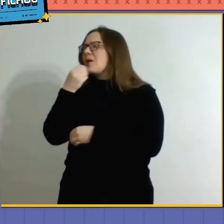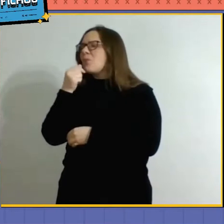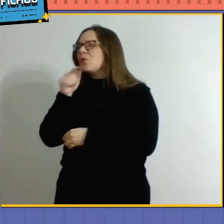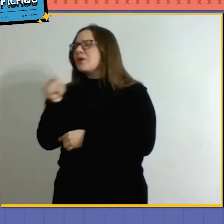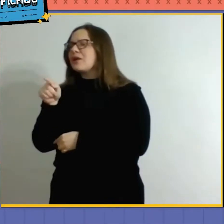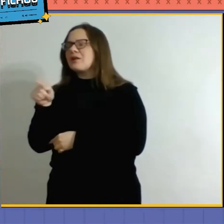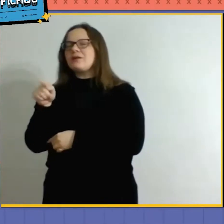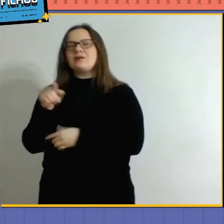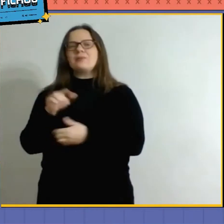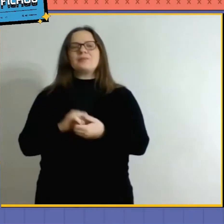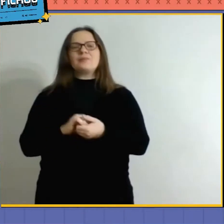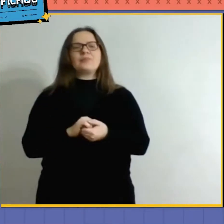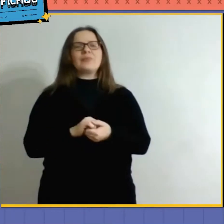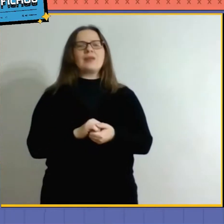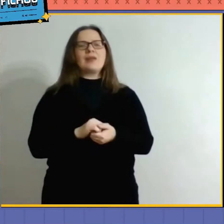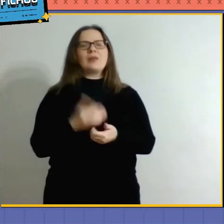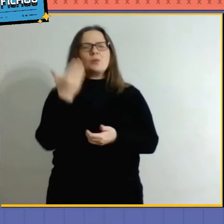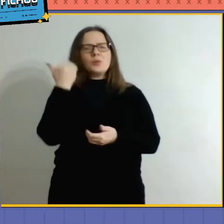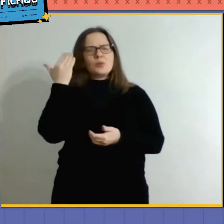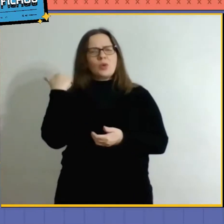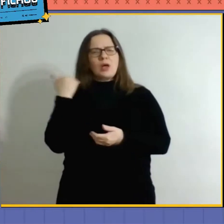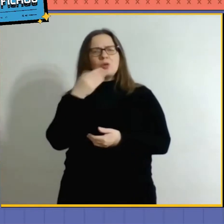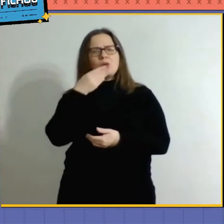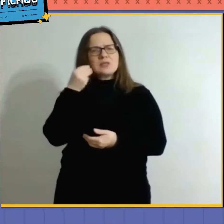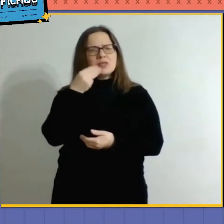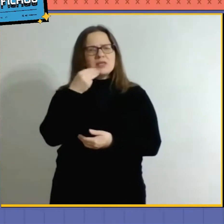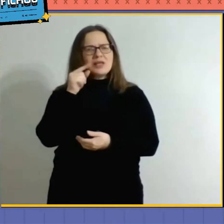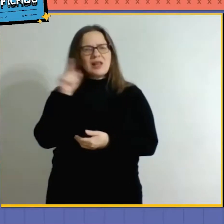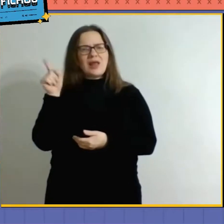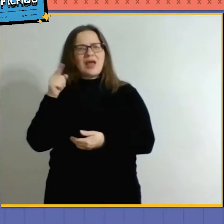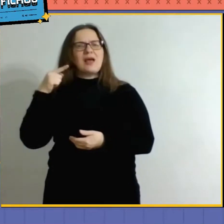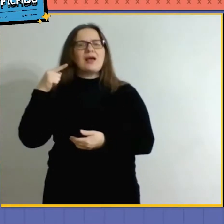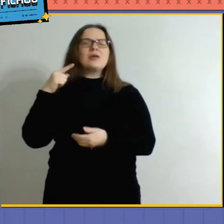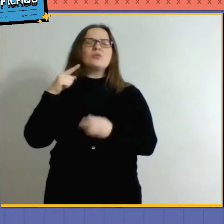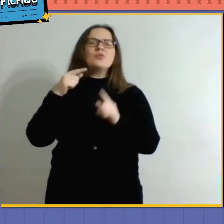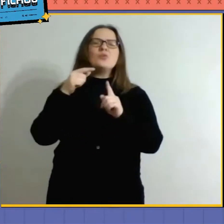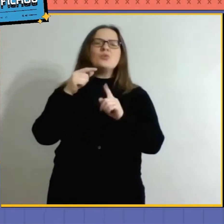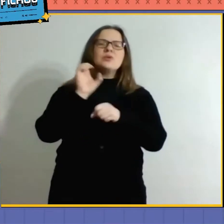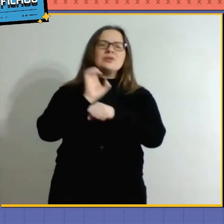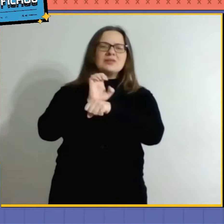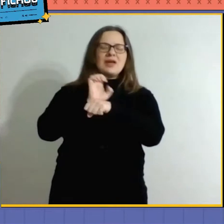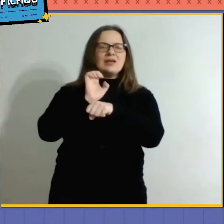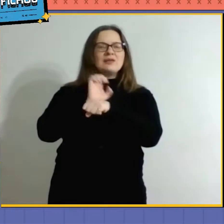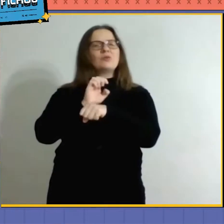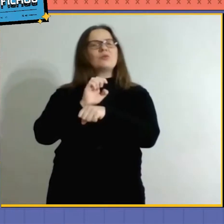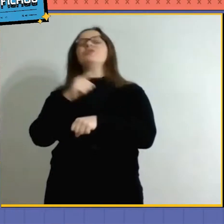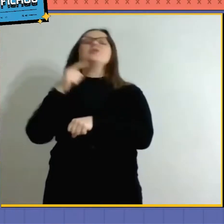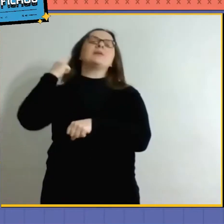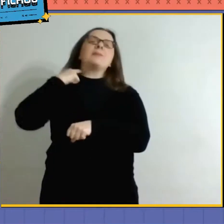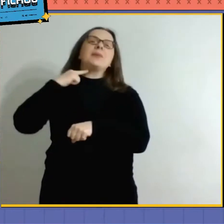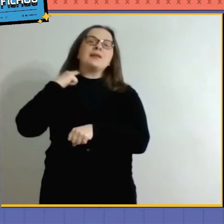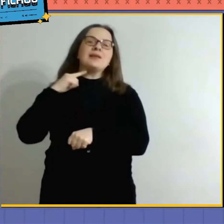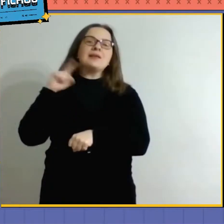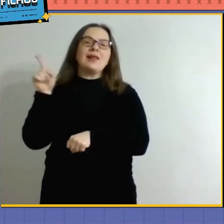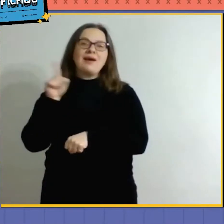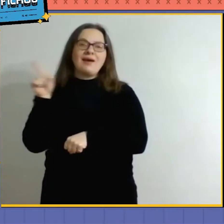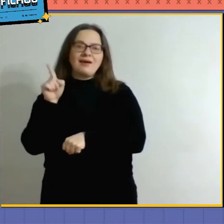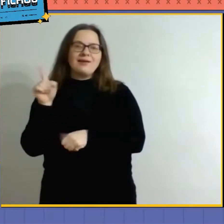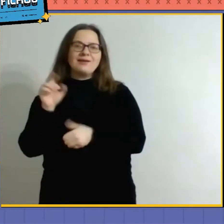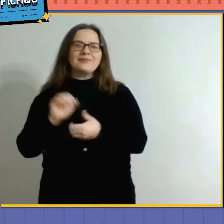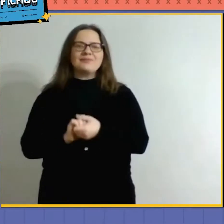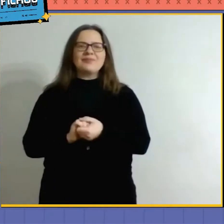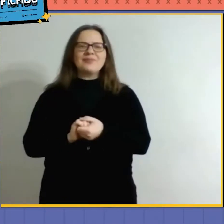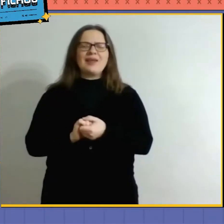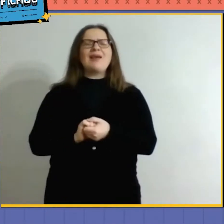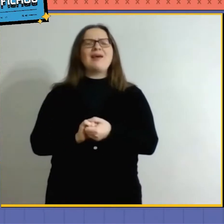quando era adolescente né quando alguém contar uma piada sem graça a gente falava assim bota sal nessa piada não eu não sei acho que isso não existe há muito tempo